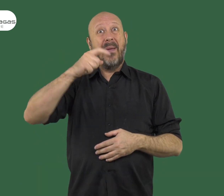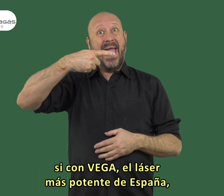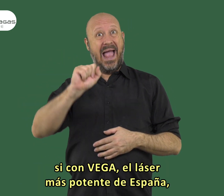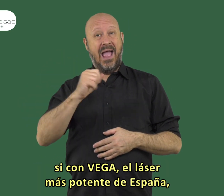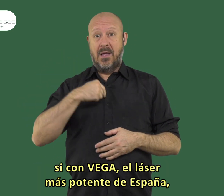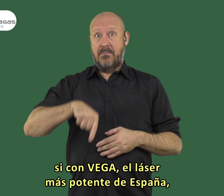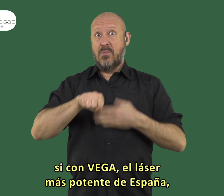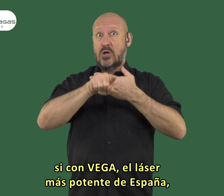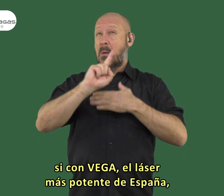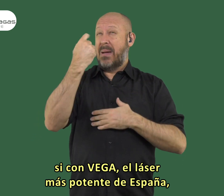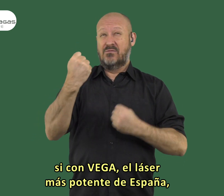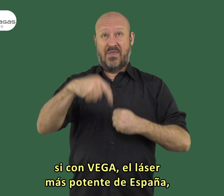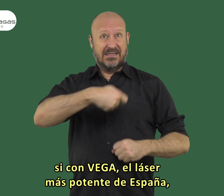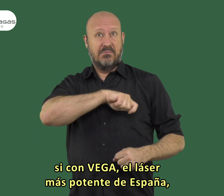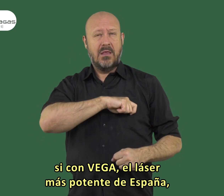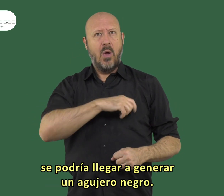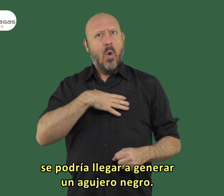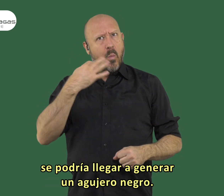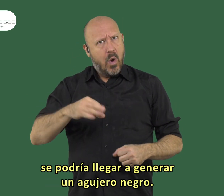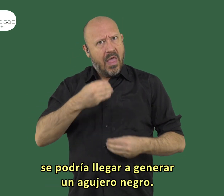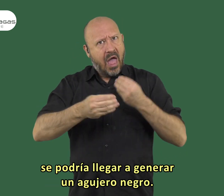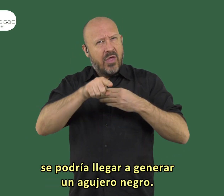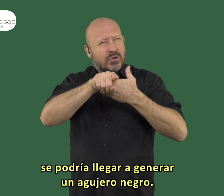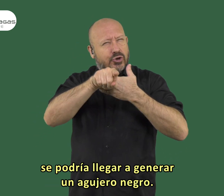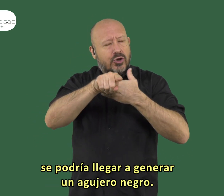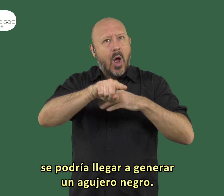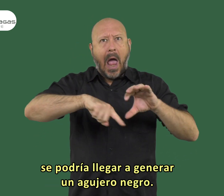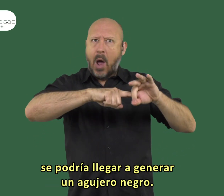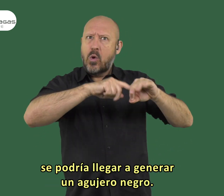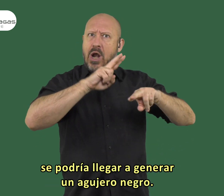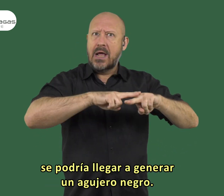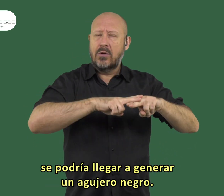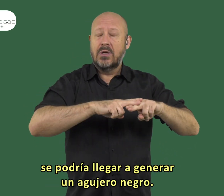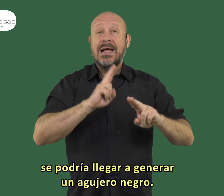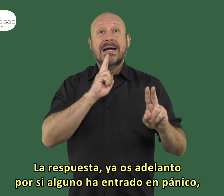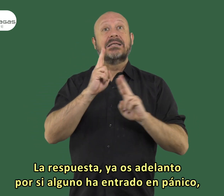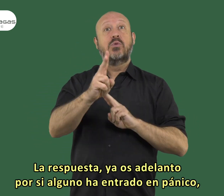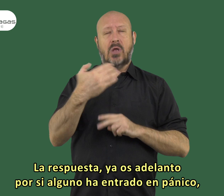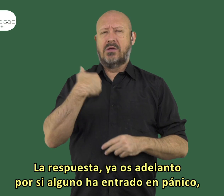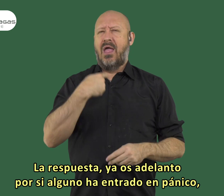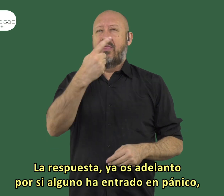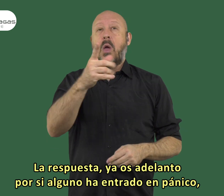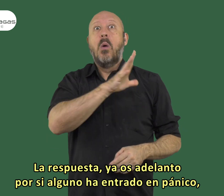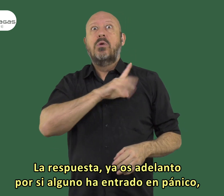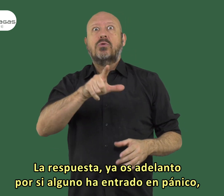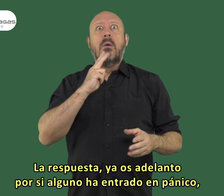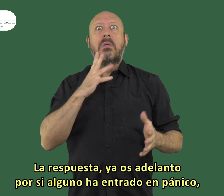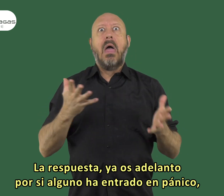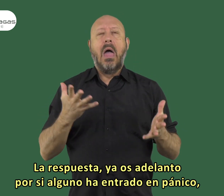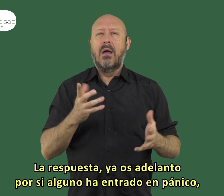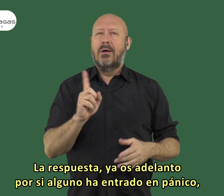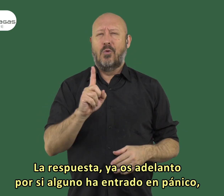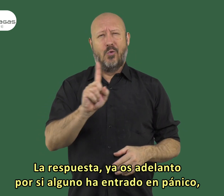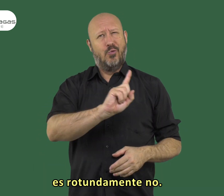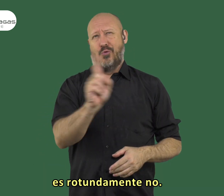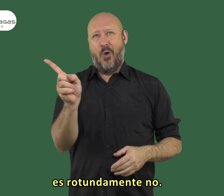preguntado si con Vega, el láser más potente de España, se podría llegar a generar un agujero negro. La respuesta, ya os adelanto por si alguno ha